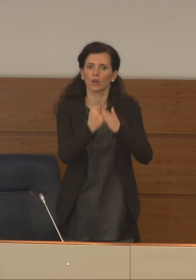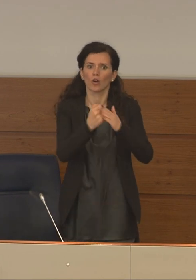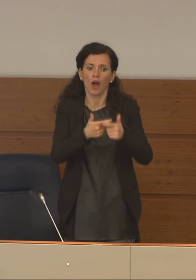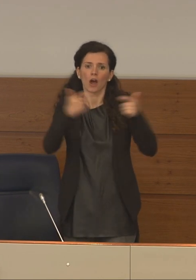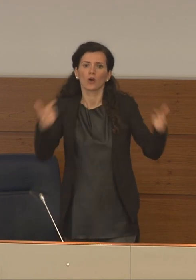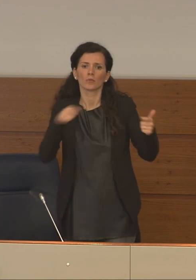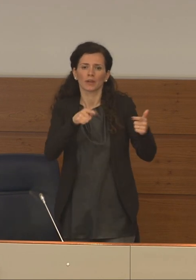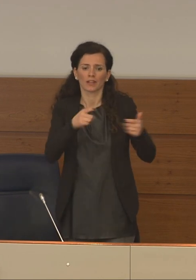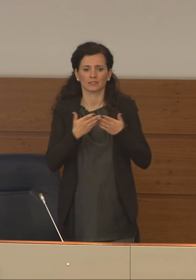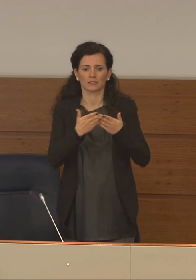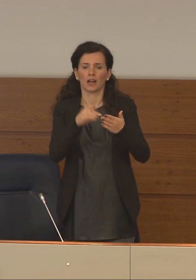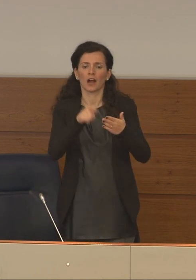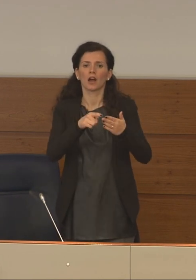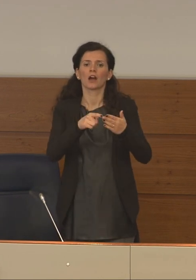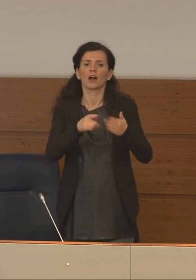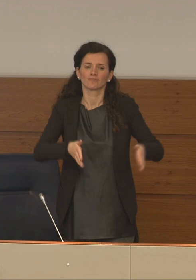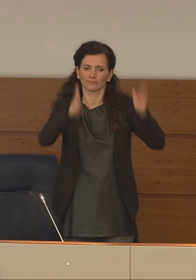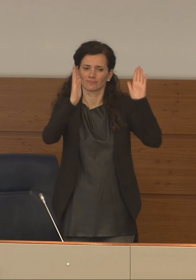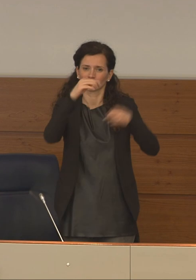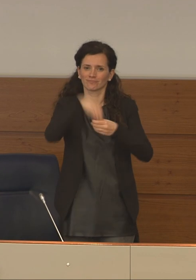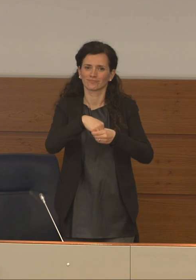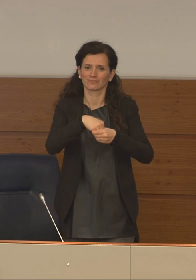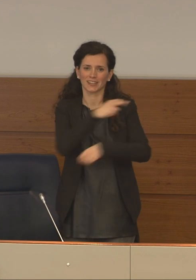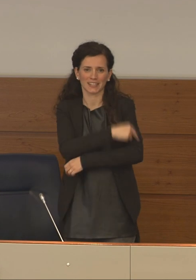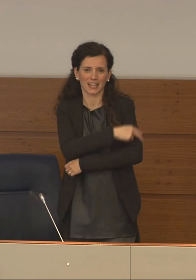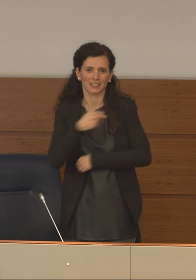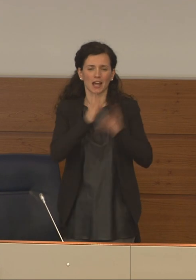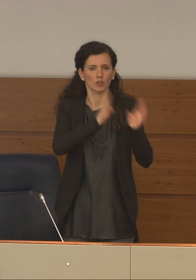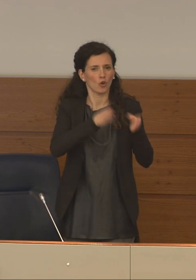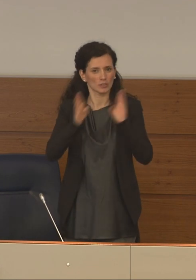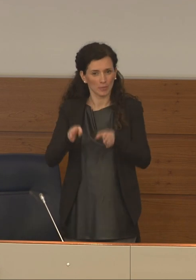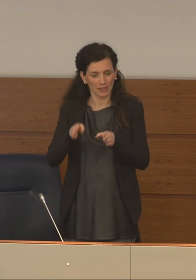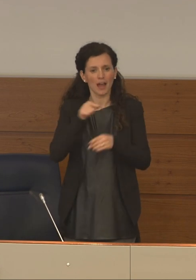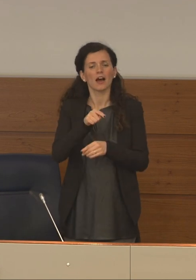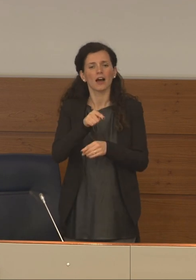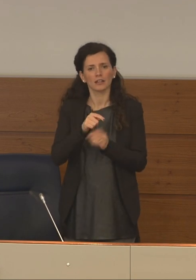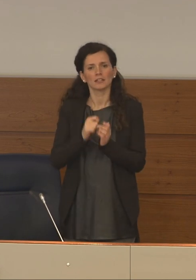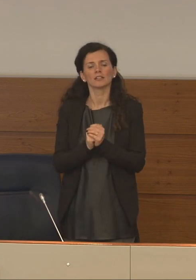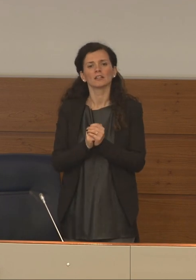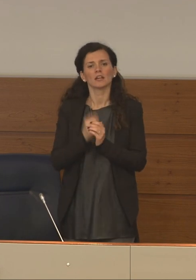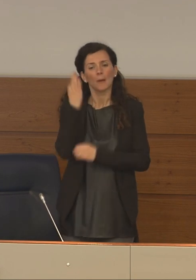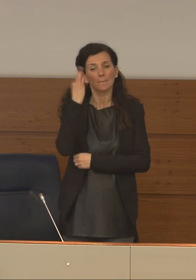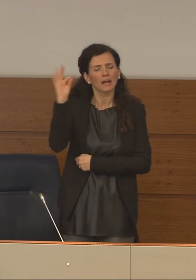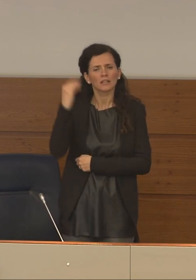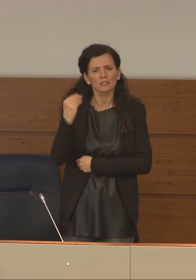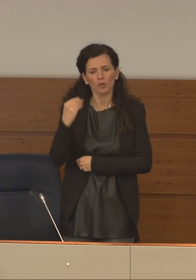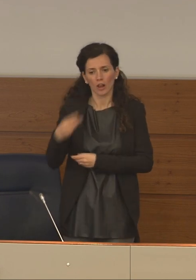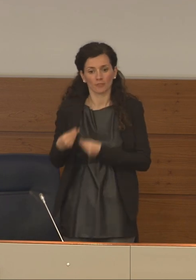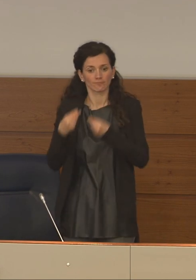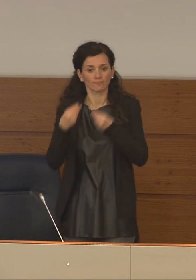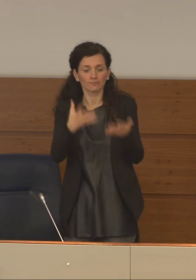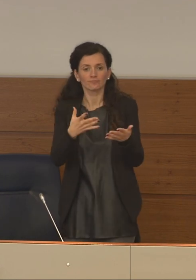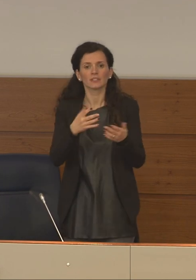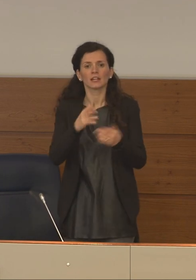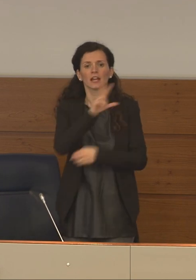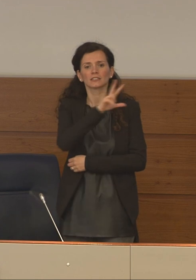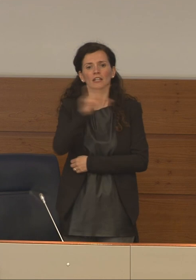delle strutture sanitarie in particolar modo è stata avviata la consegna dei